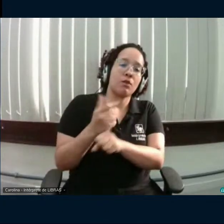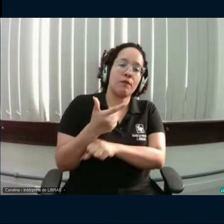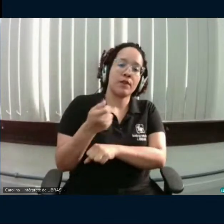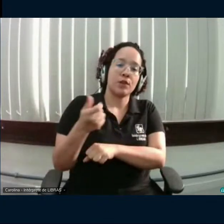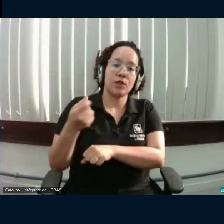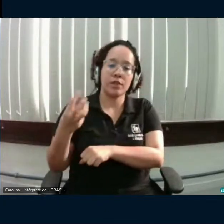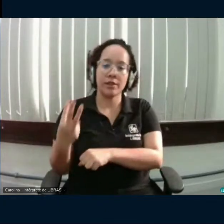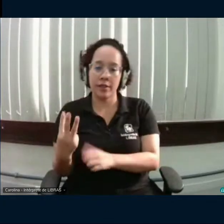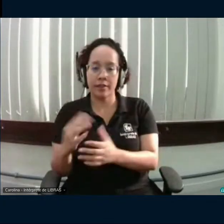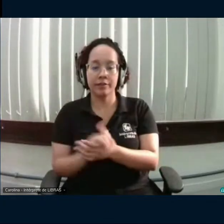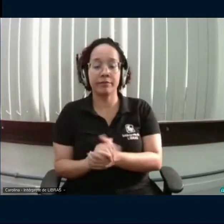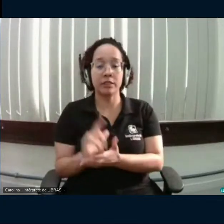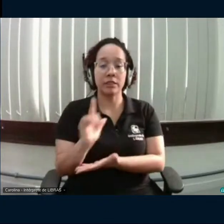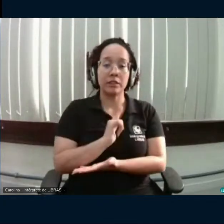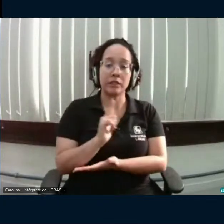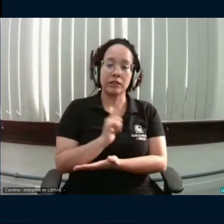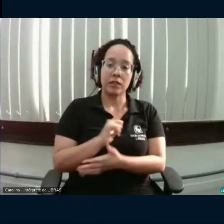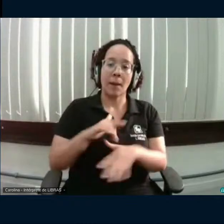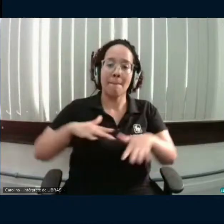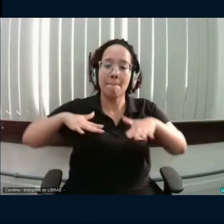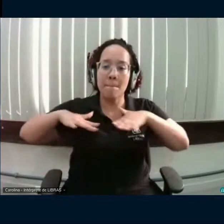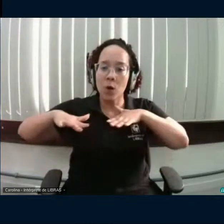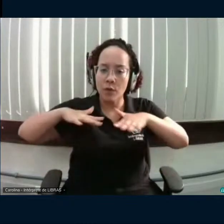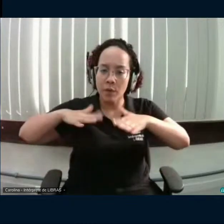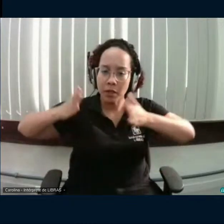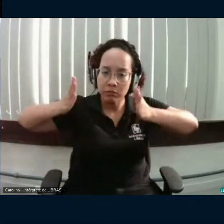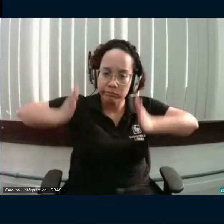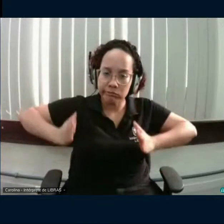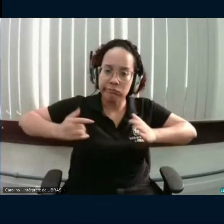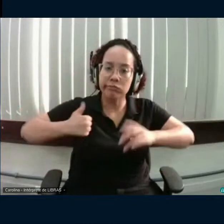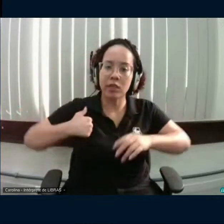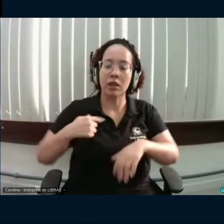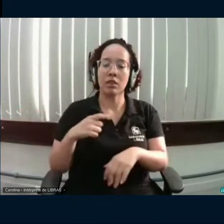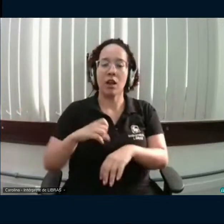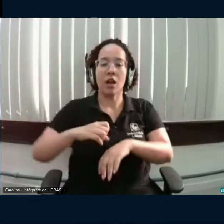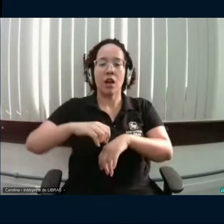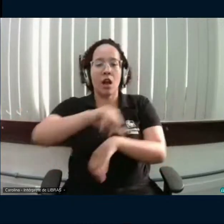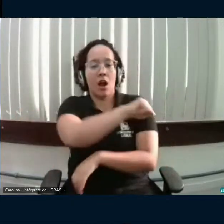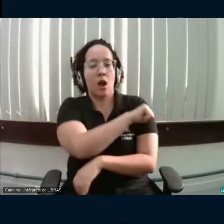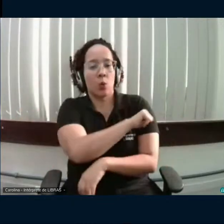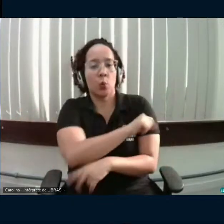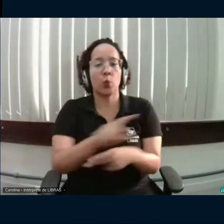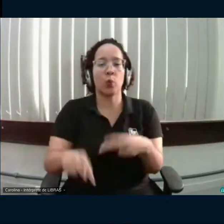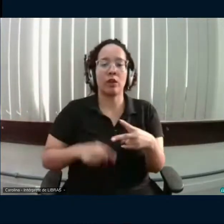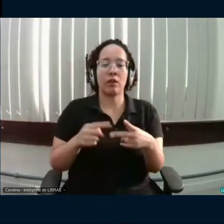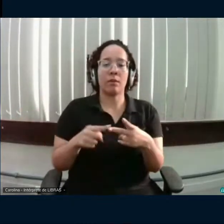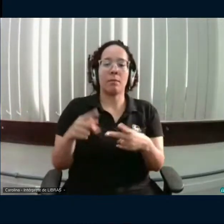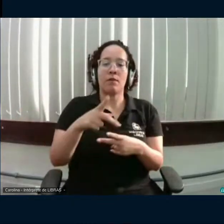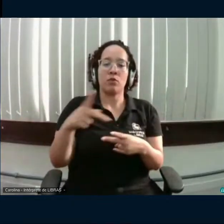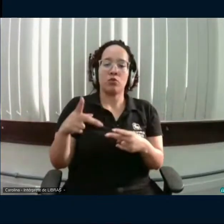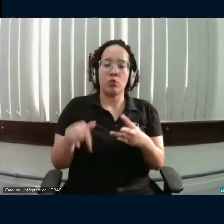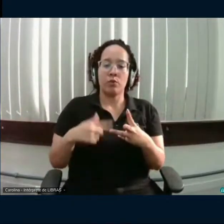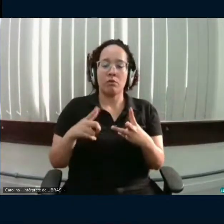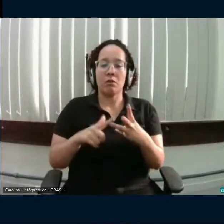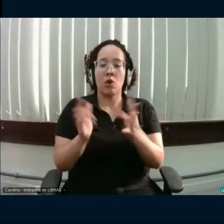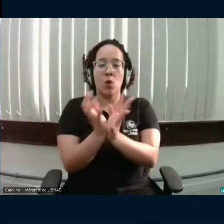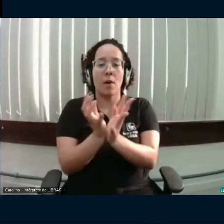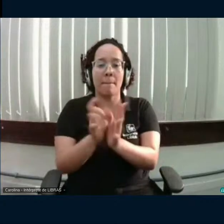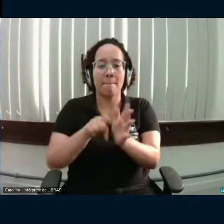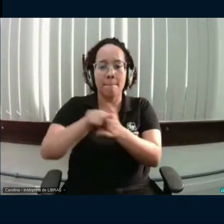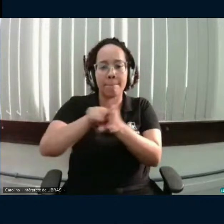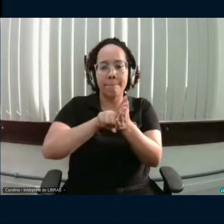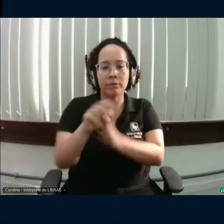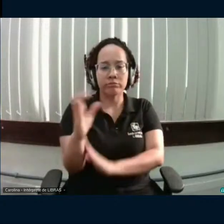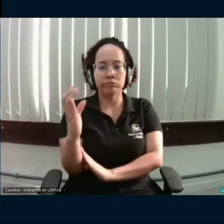temos, então, uma mobilização novamente por parte de estudantes, de docentes, das entidades científicas, né?